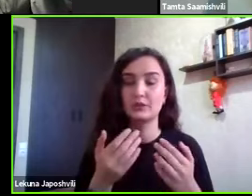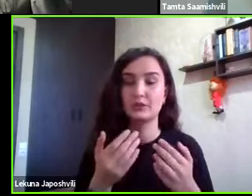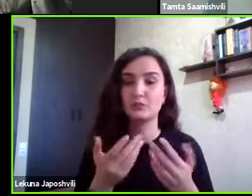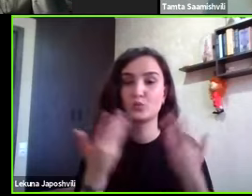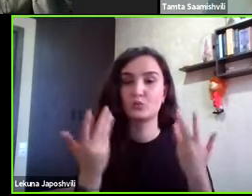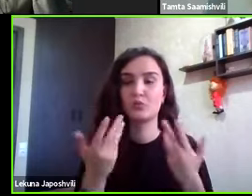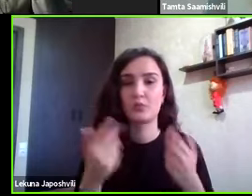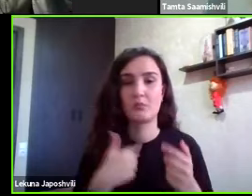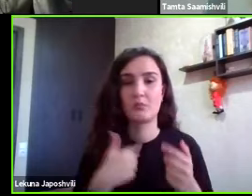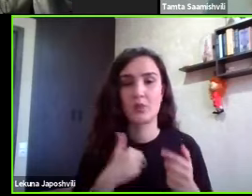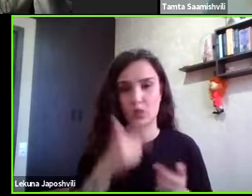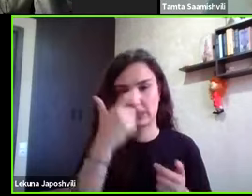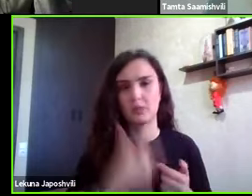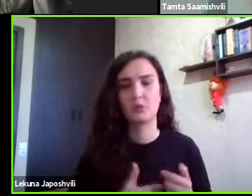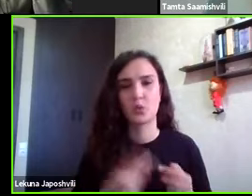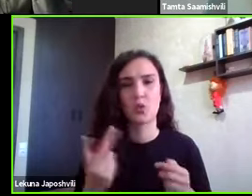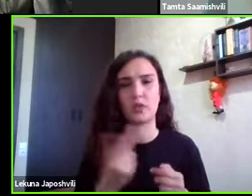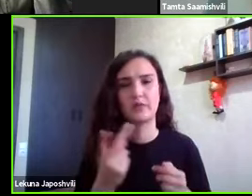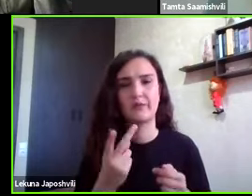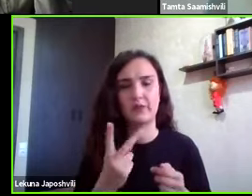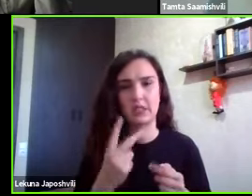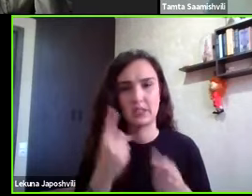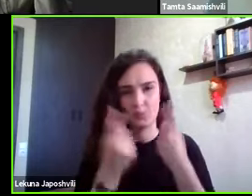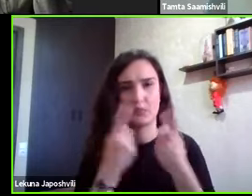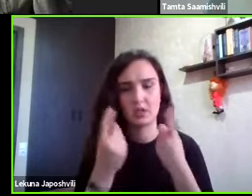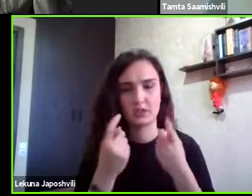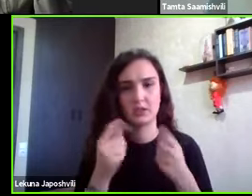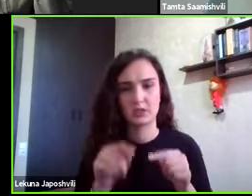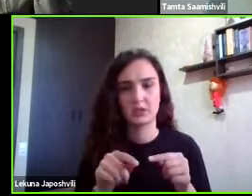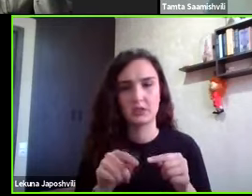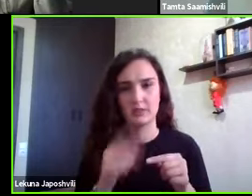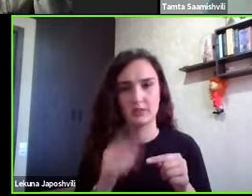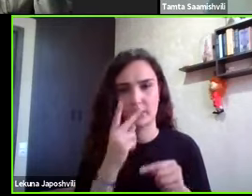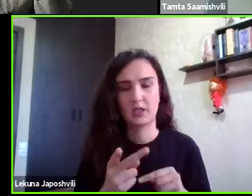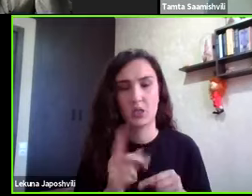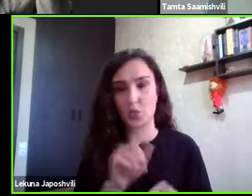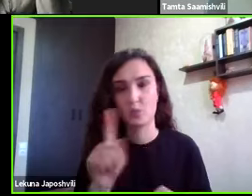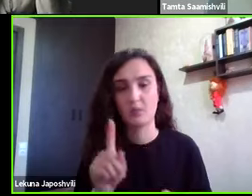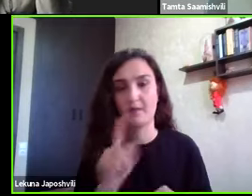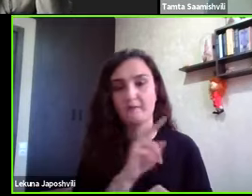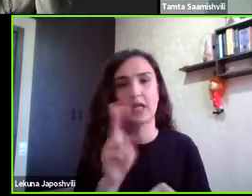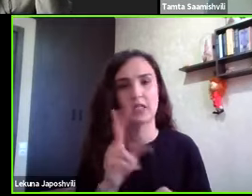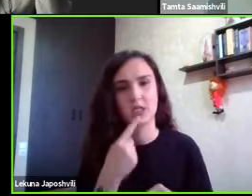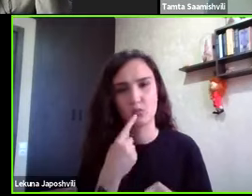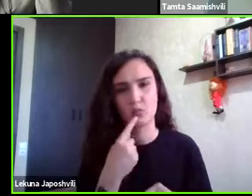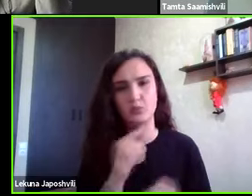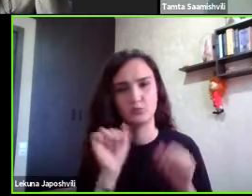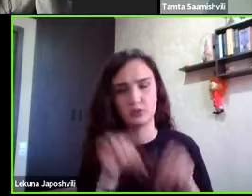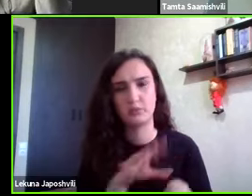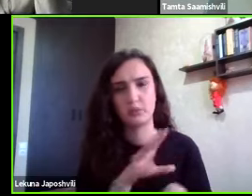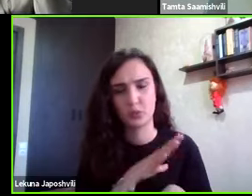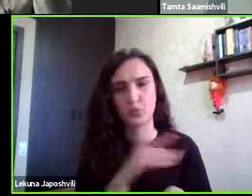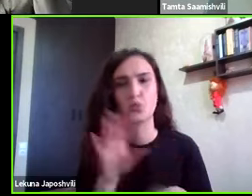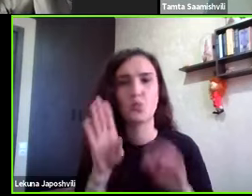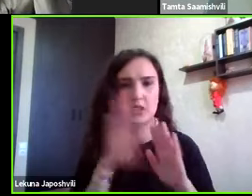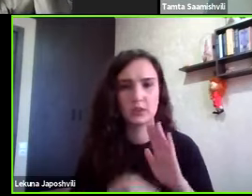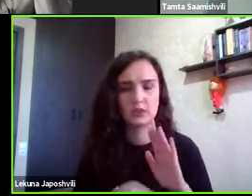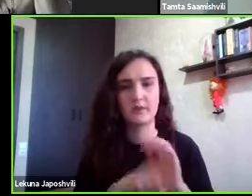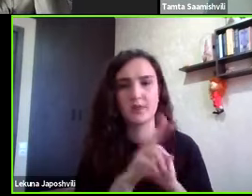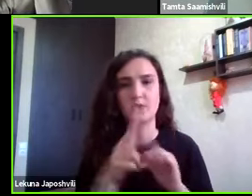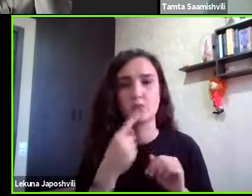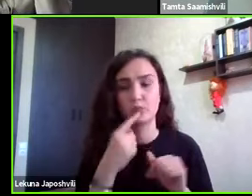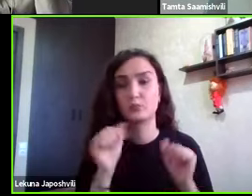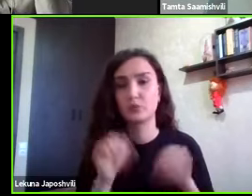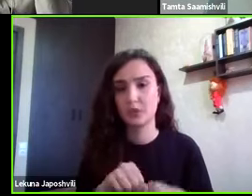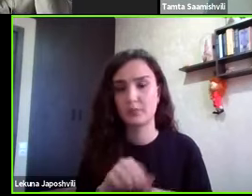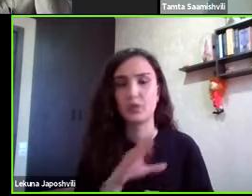როგორც რიგითი ადამიანი ორივე სახის ინფორმაციას წავაწყდი, რომ ვიღაც ვარაუდობს, რომ იქნება უარესი და ვიღაც ვარაუდობს,